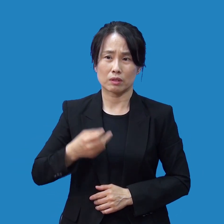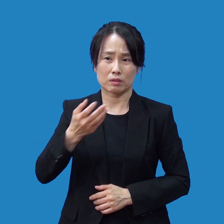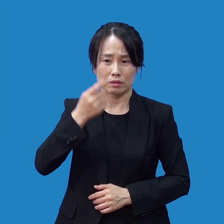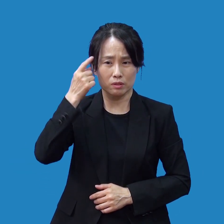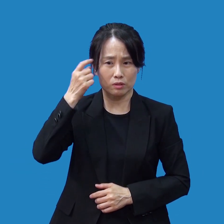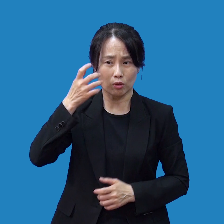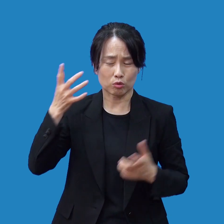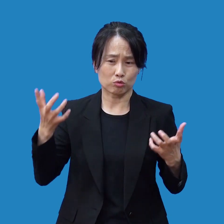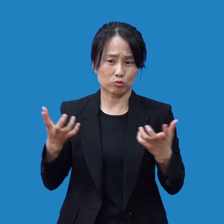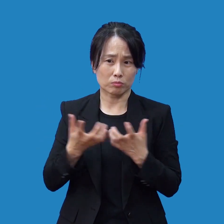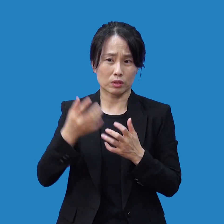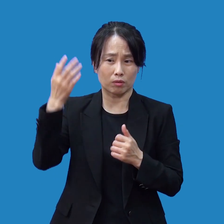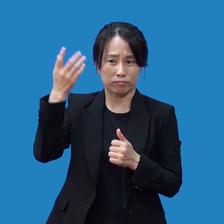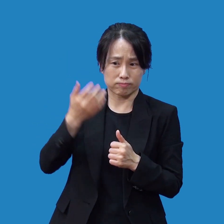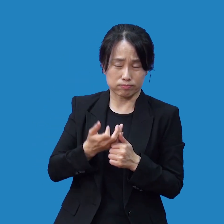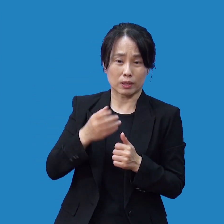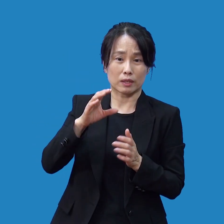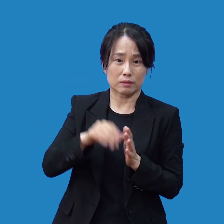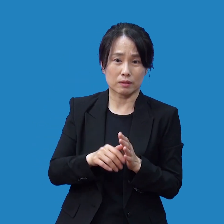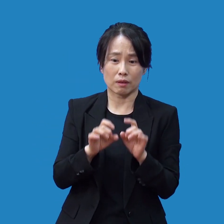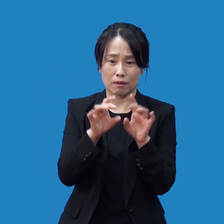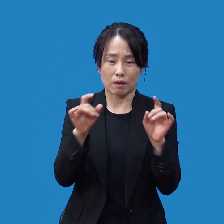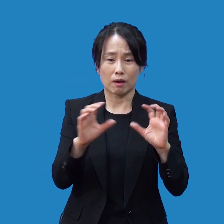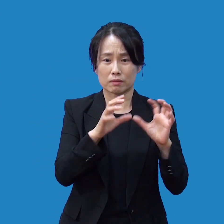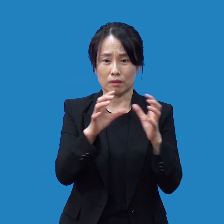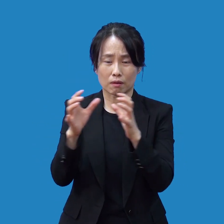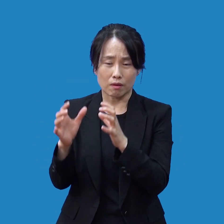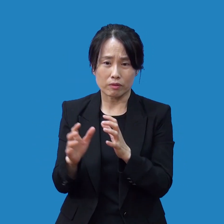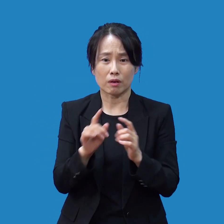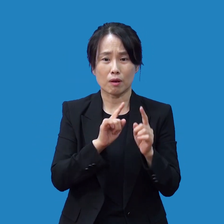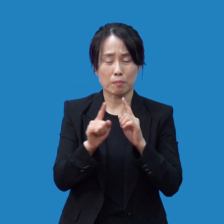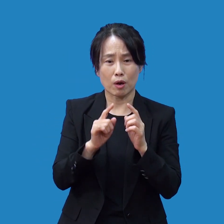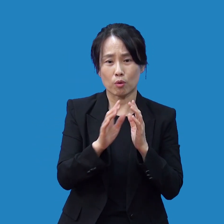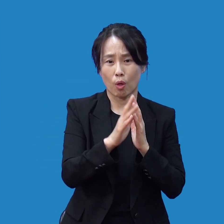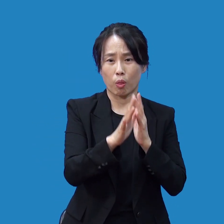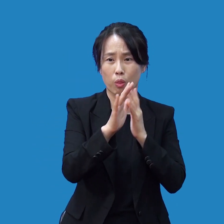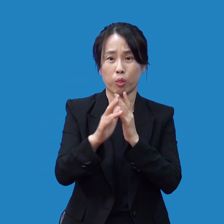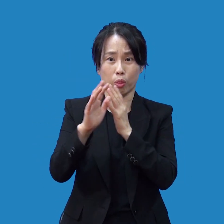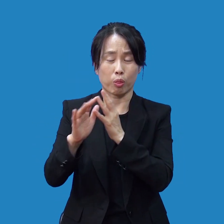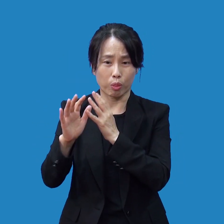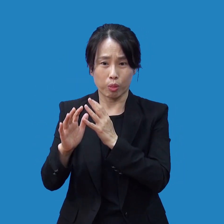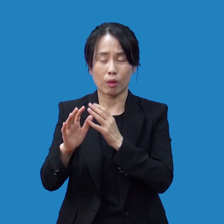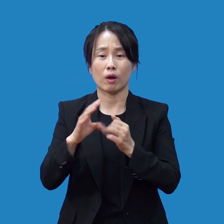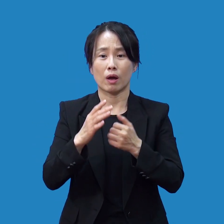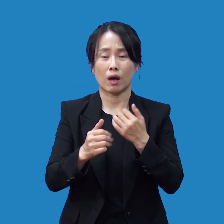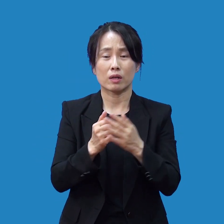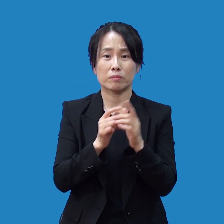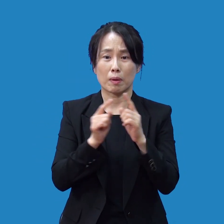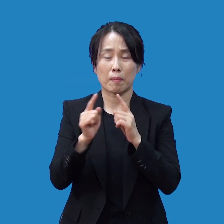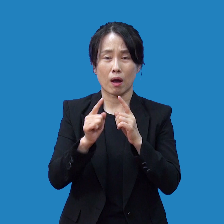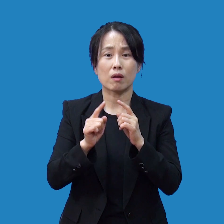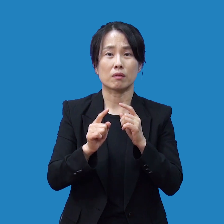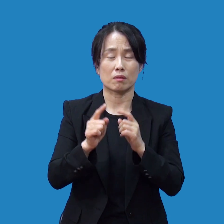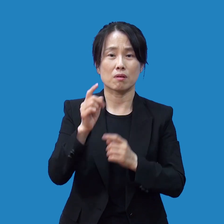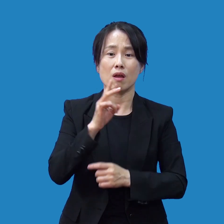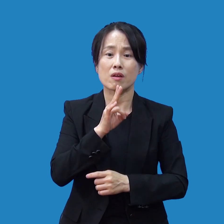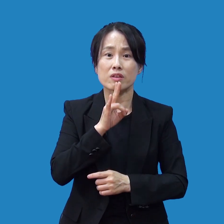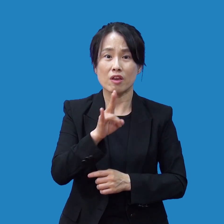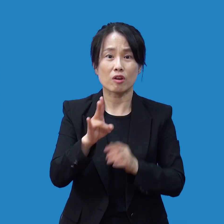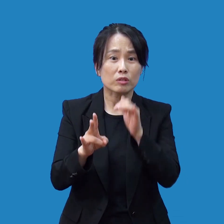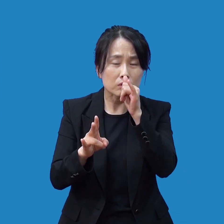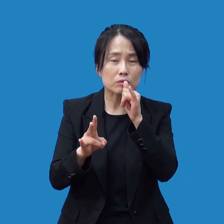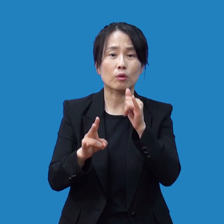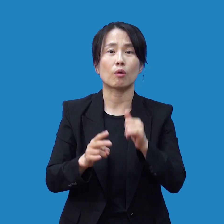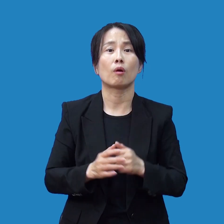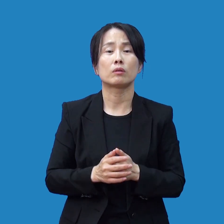때 각 나라 말로 하나님의 큰 일을 말하는 이 참 기적이 일어났지 않습니까? 그런데 막상 이들이